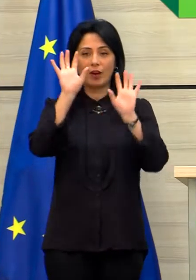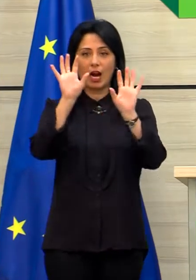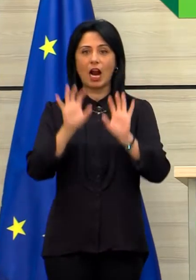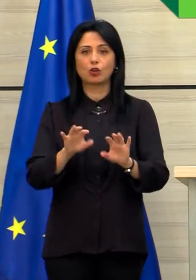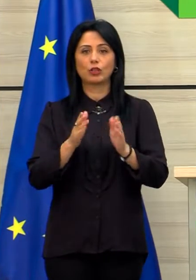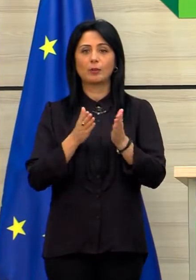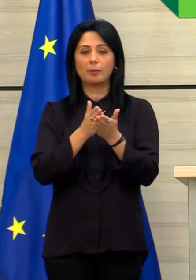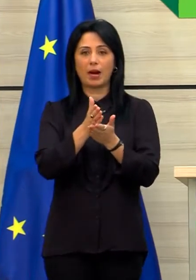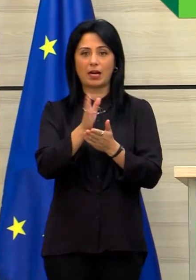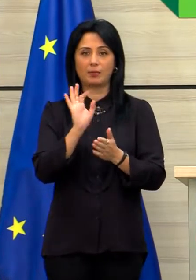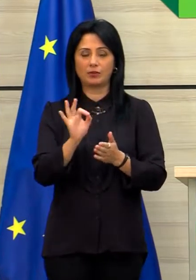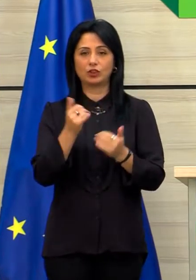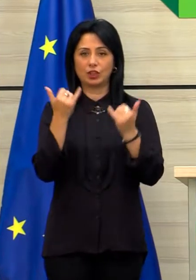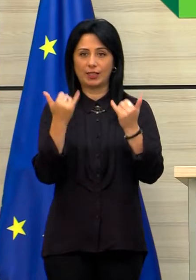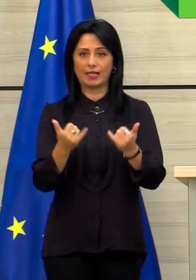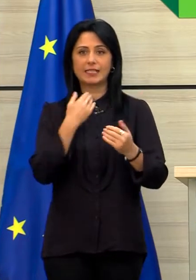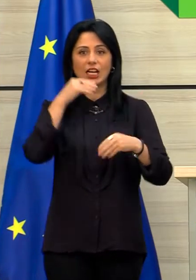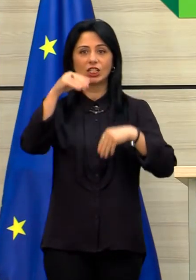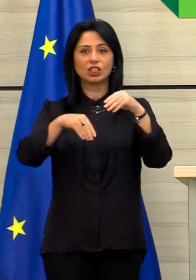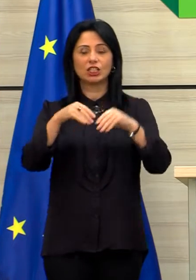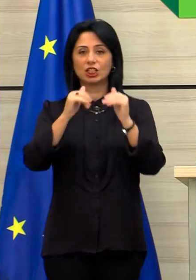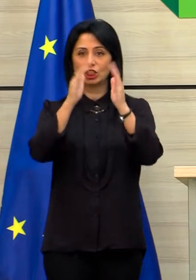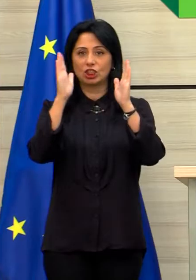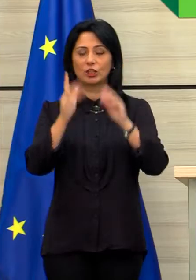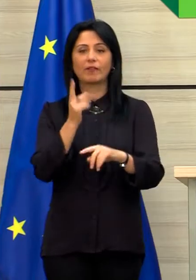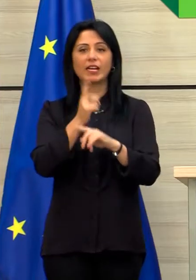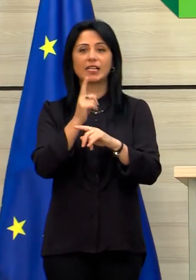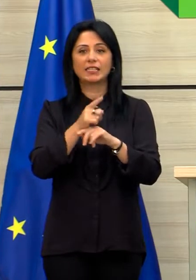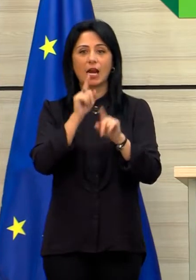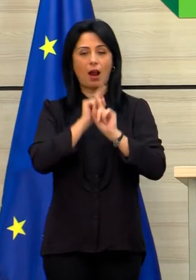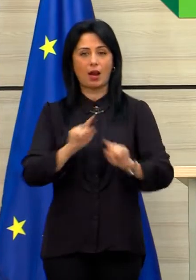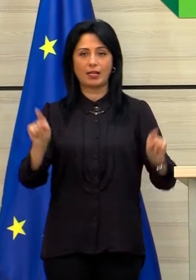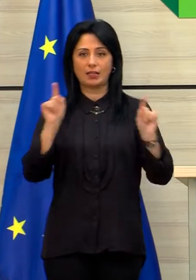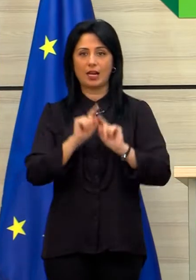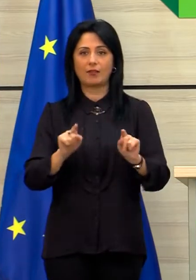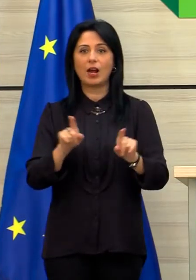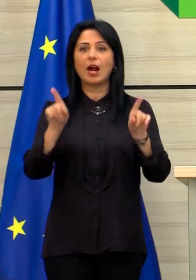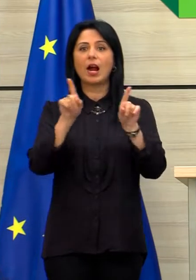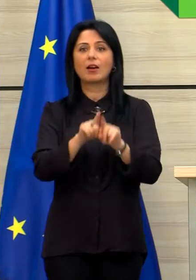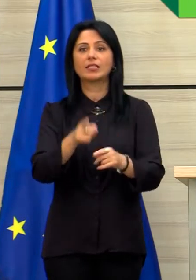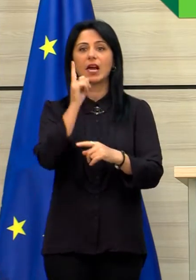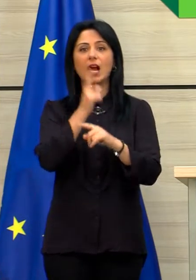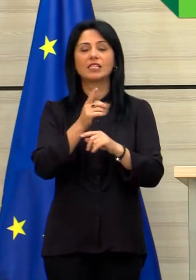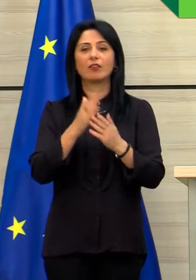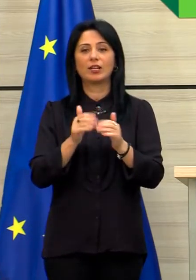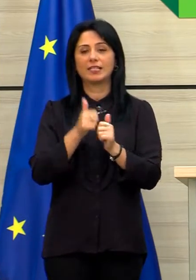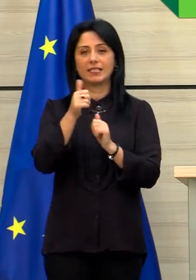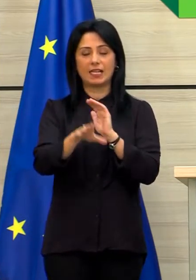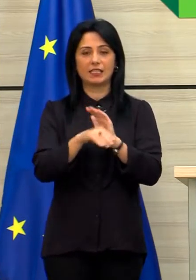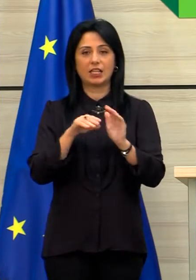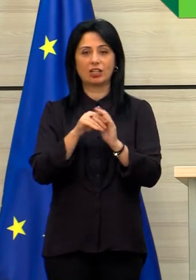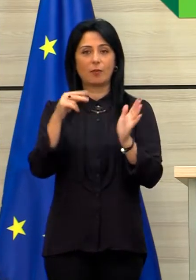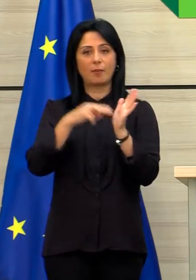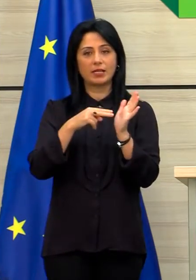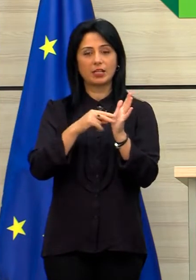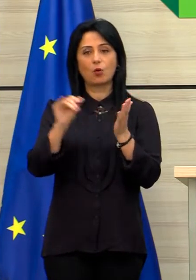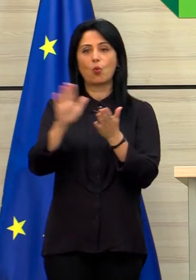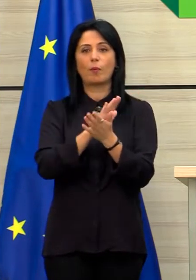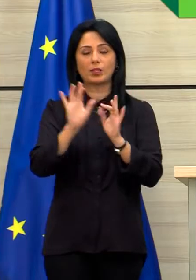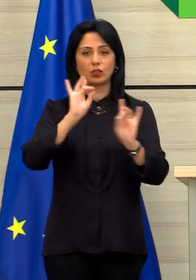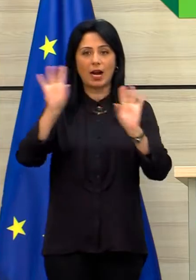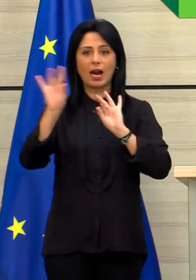კანონმდებლობის თანახმად დღეს კენჭისყრის შენობაში იკრძალება აგიტაცია. ასევე აკრძალულია წინასაარჩევნო ფასიანი და